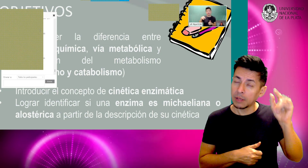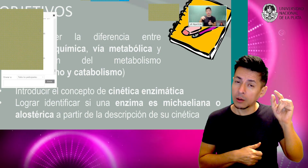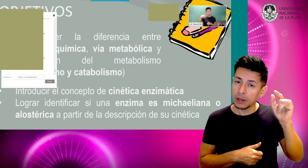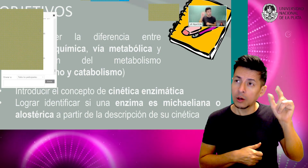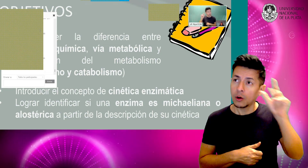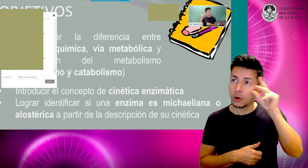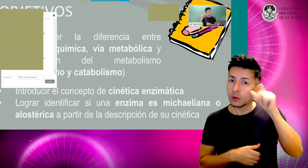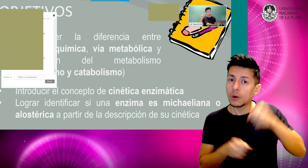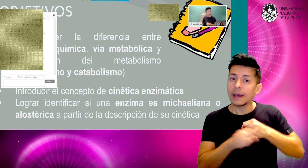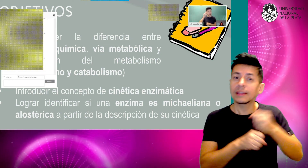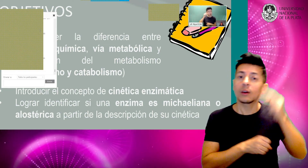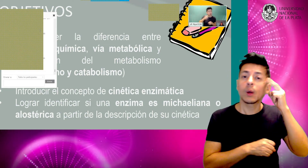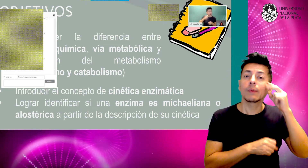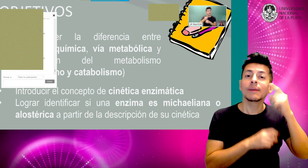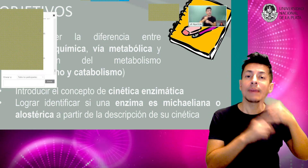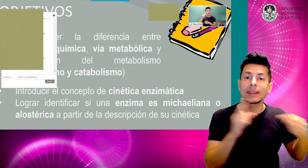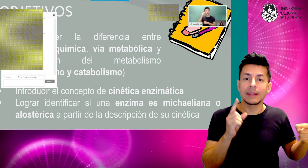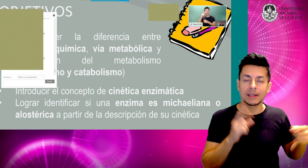9 y media.